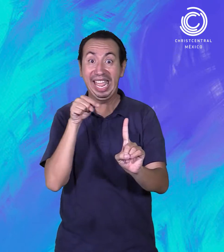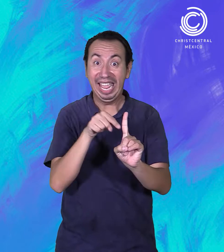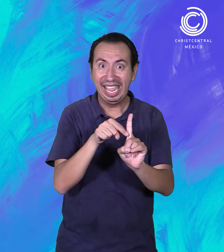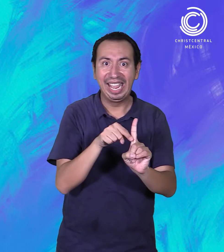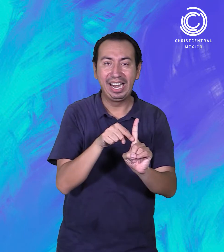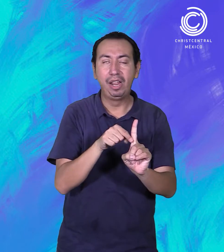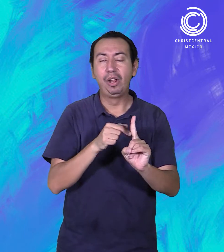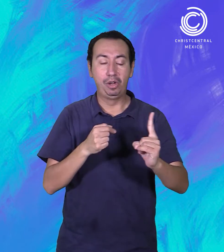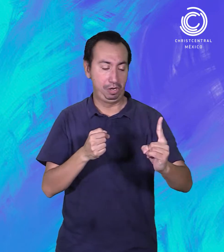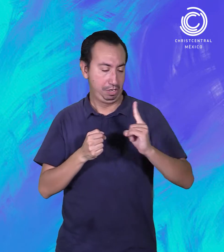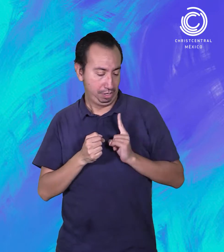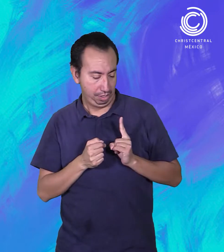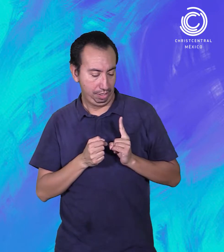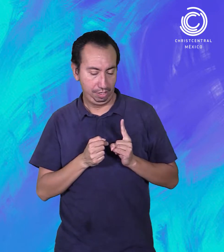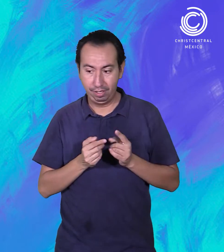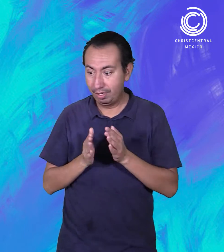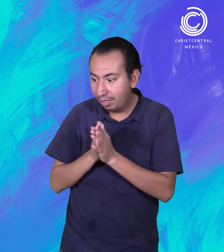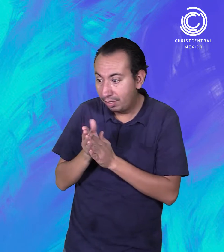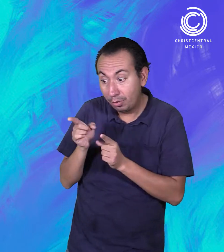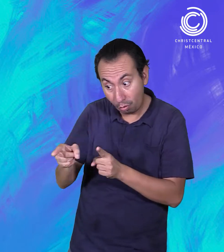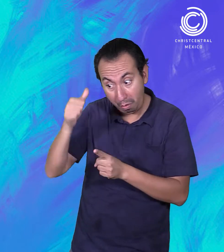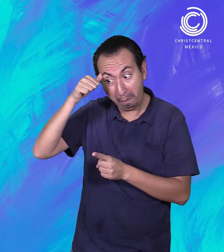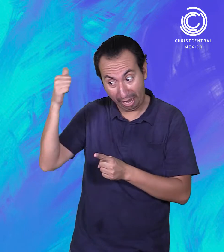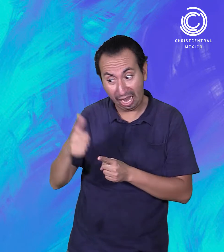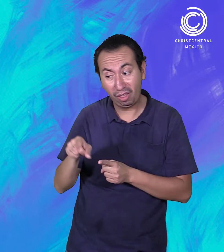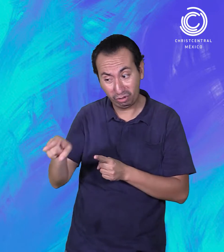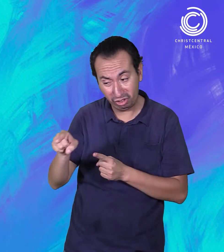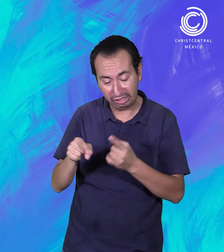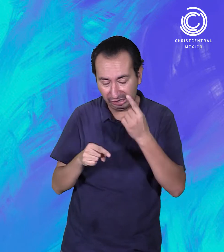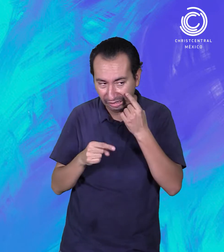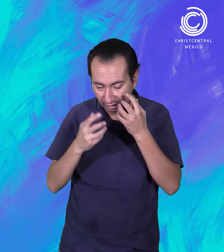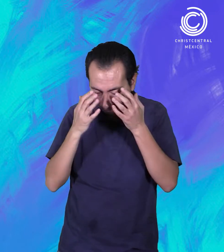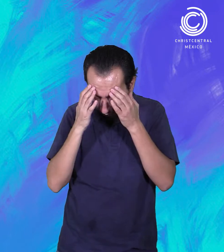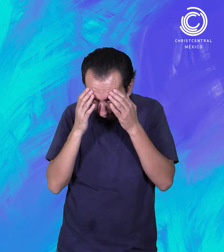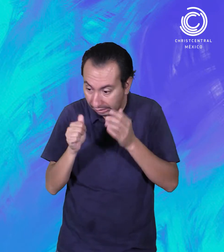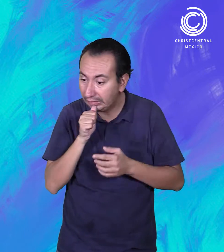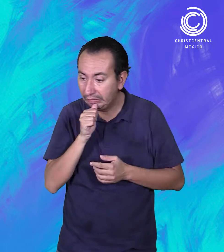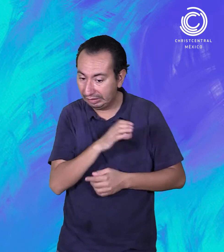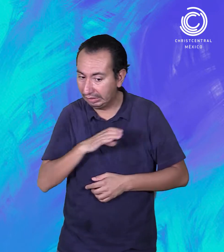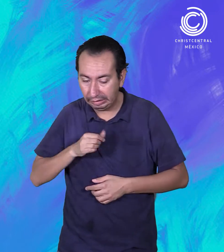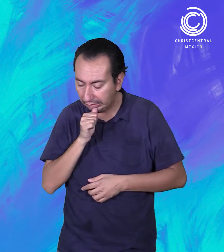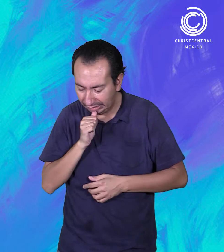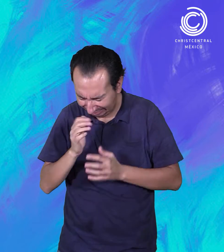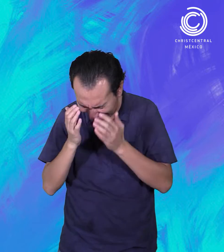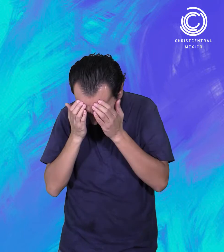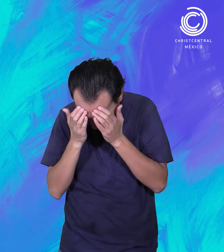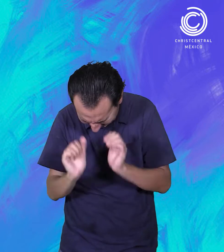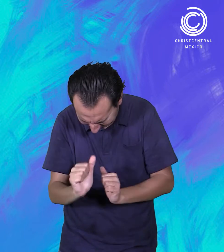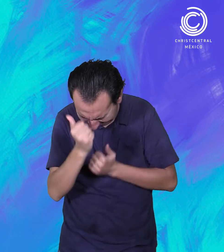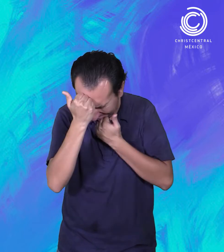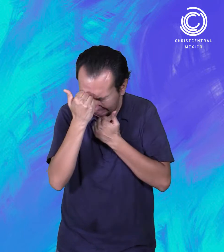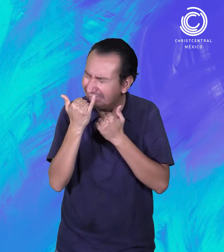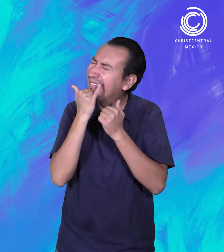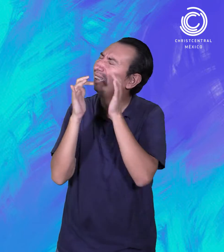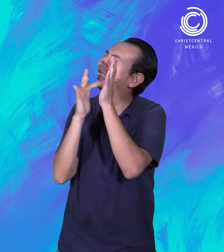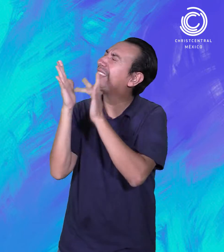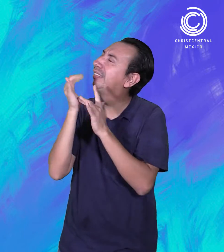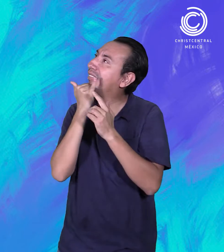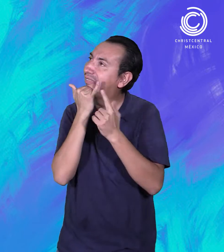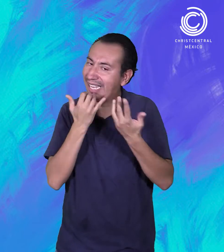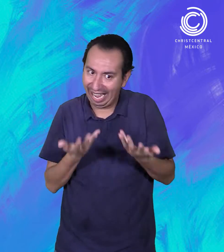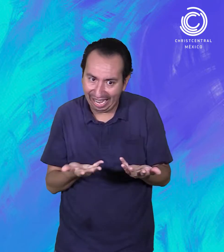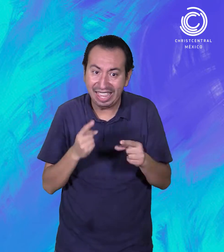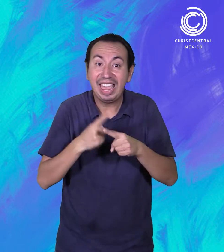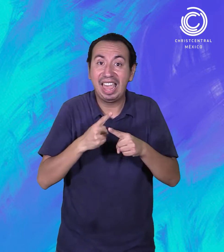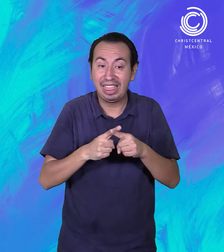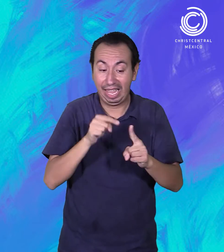Consolador que nos convence de nuestro pecado cuando todavía no somos creyentes, pero de nuestro pecado cuando ya somos creyentes. Y aquí